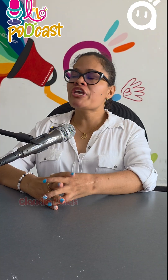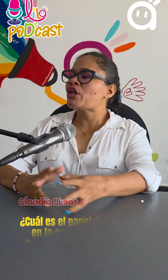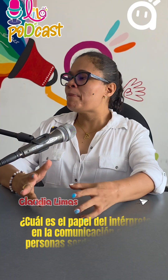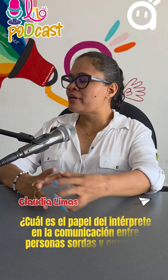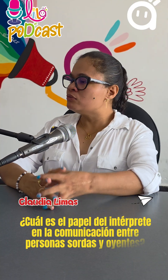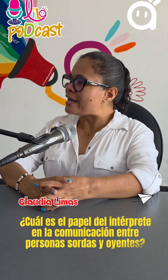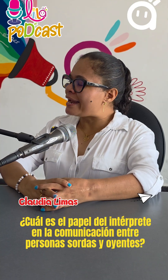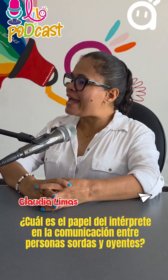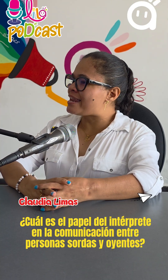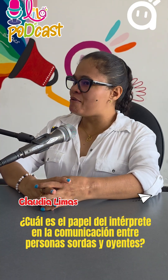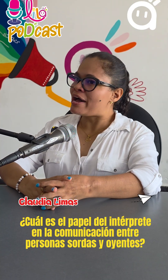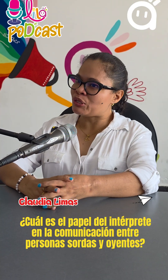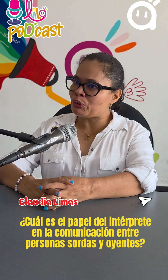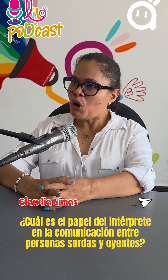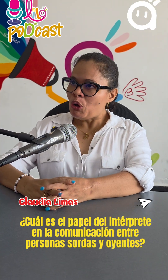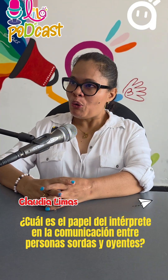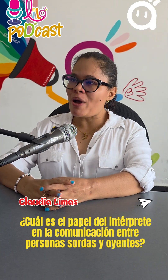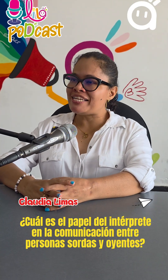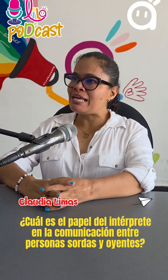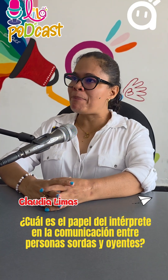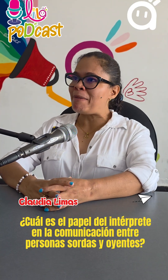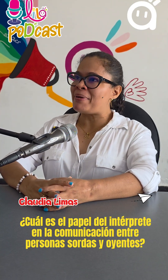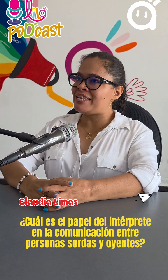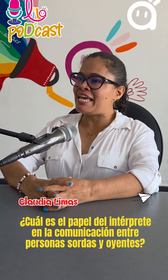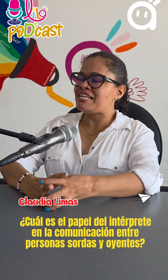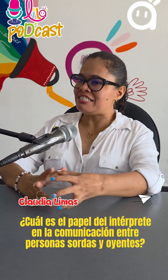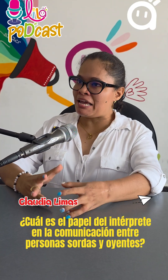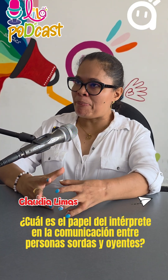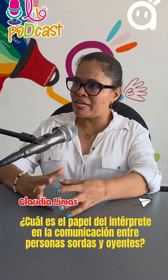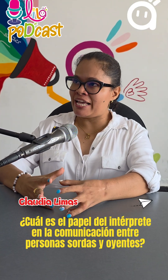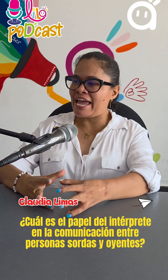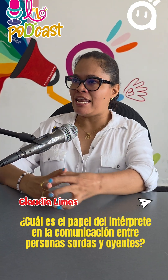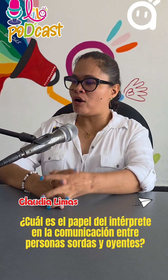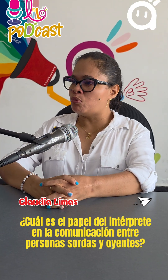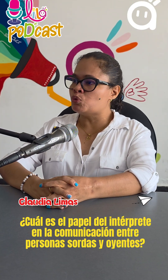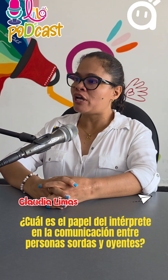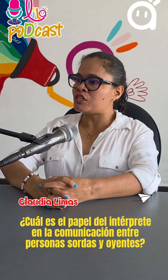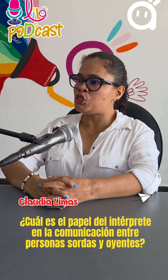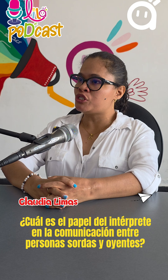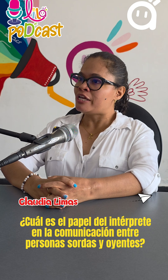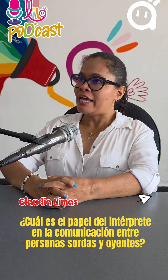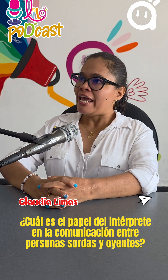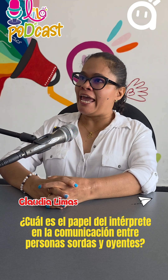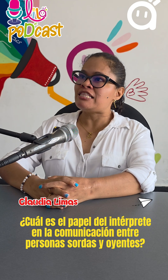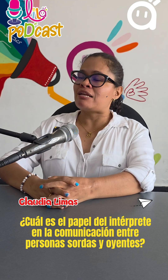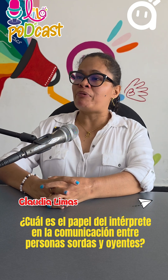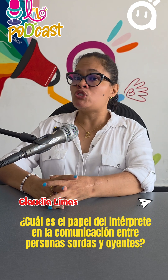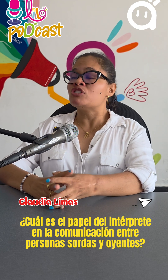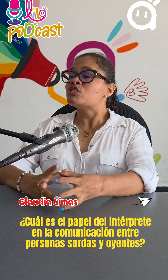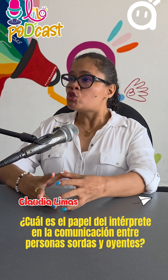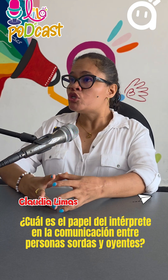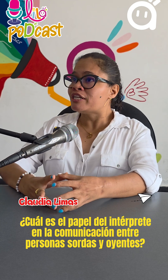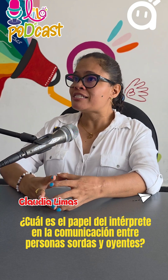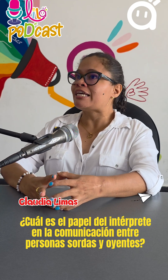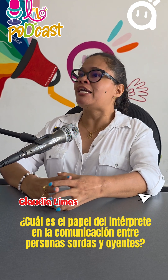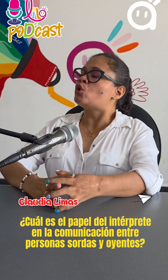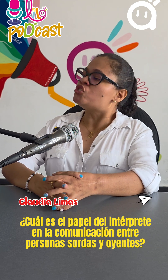y quiero preguntarle a Alibardo, ¿cuál es el papel del intérprete en la comunicación entre personas sordas y